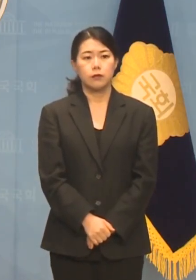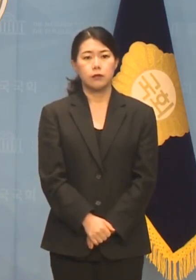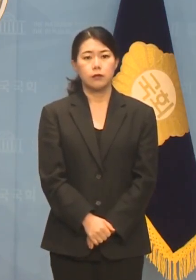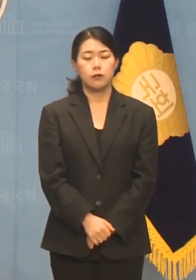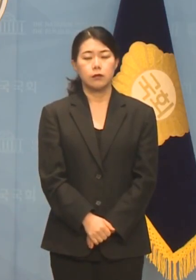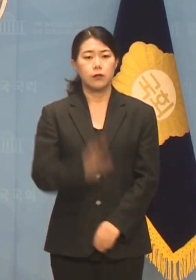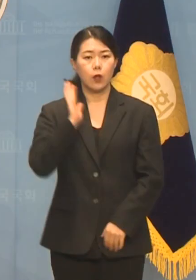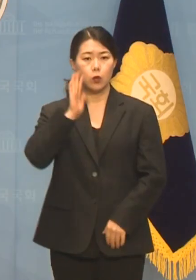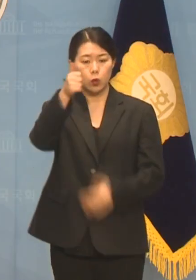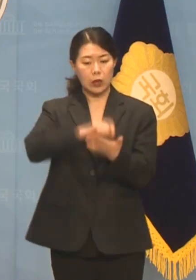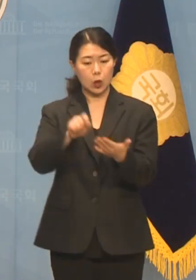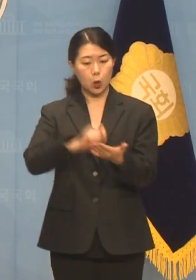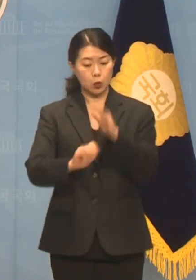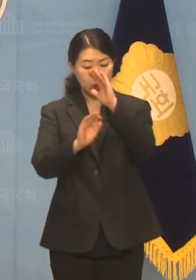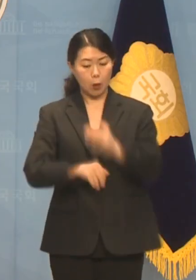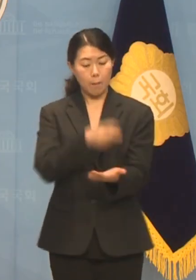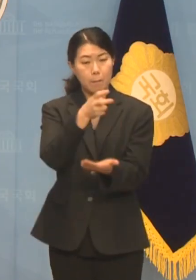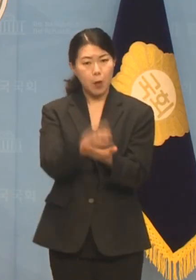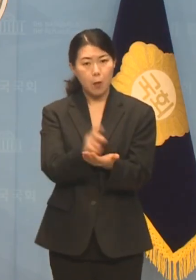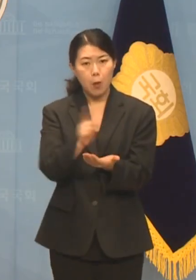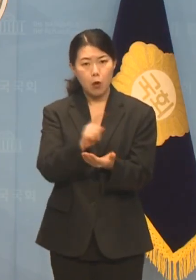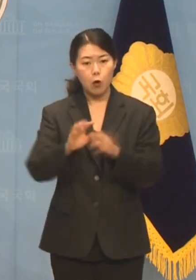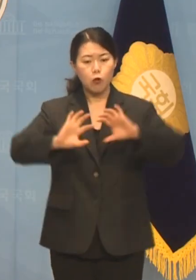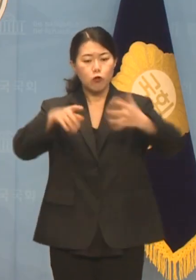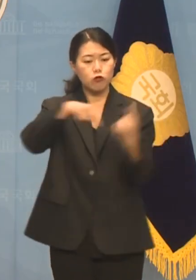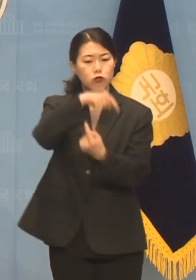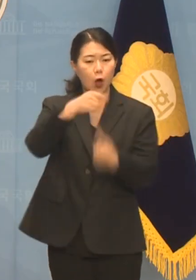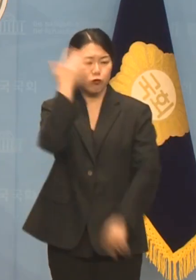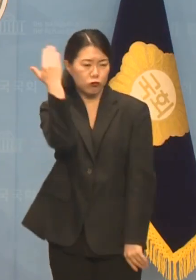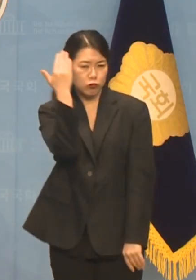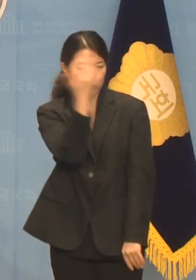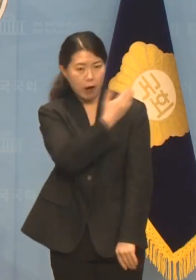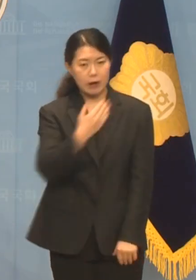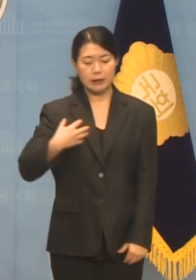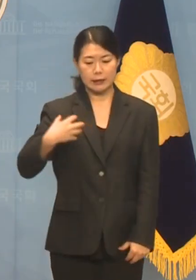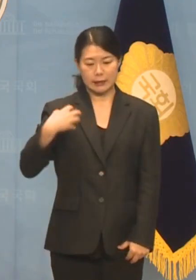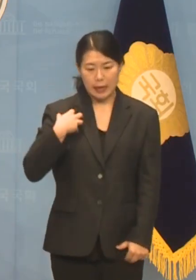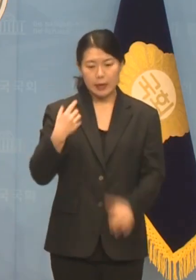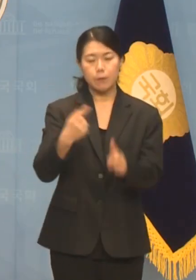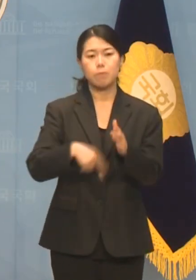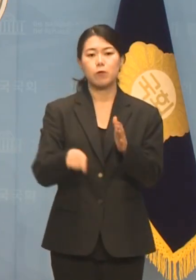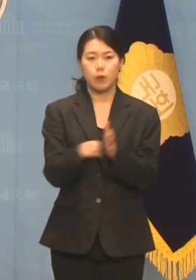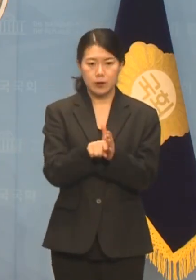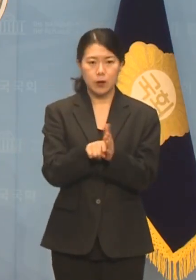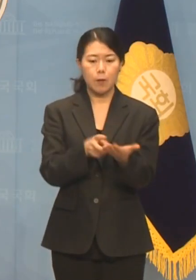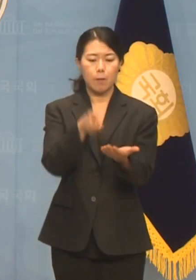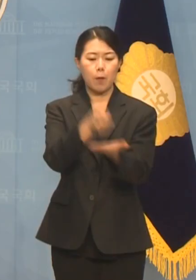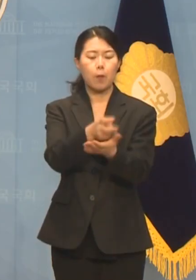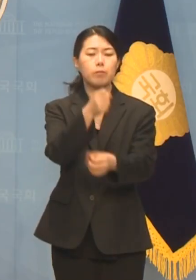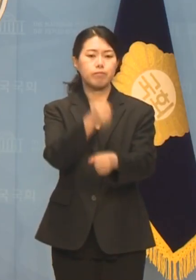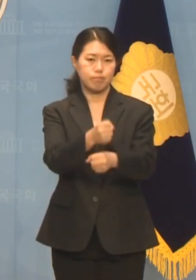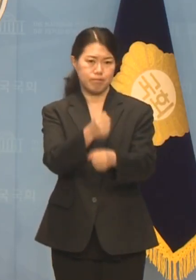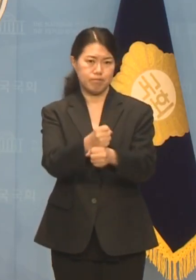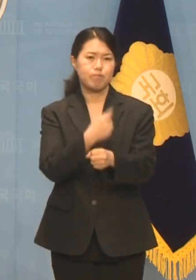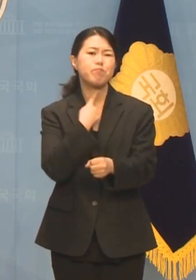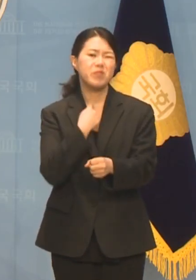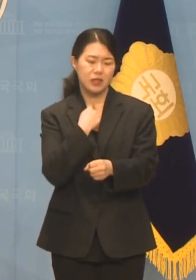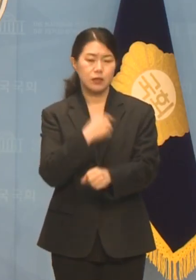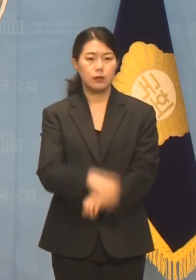대통령 기록물법은 본래 국정 운영의 투명성과 책임성을 높이기 위해서 제정된